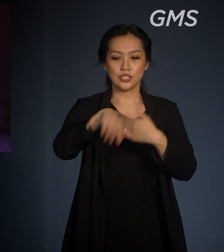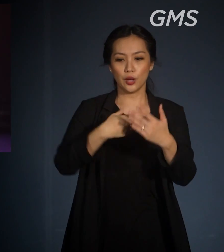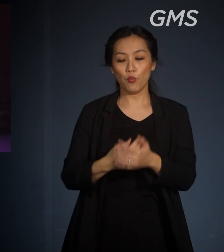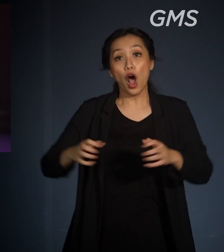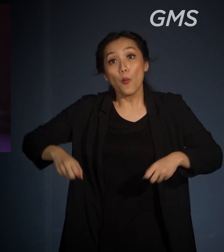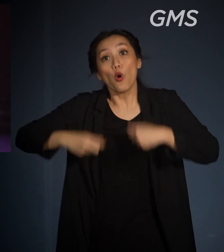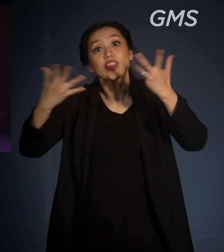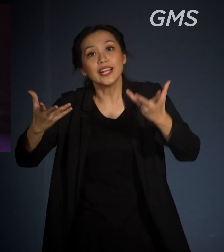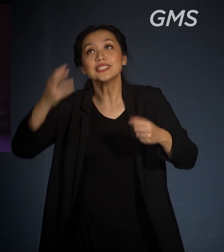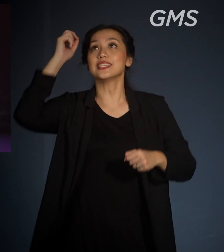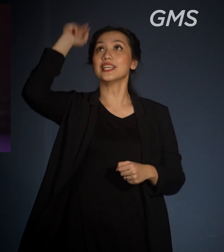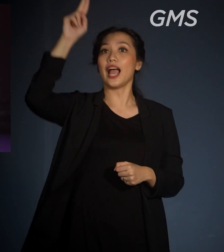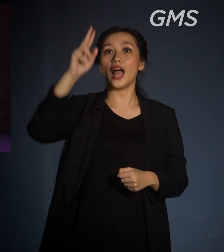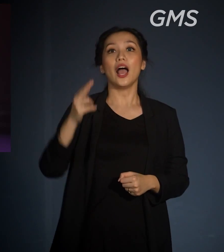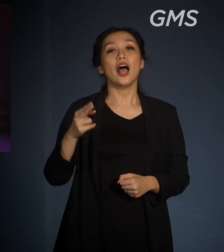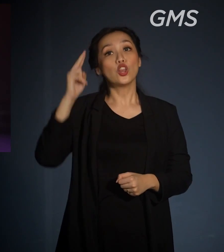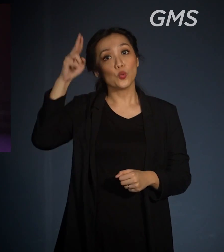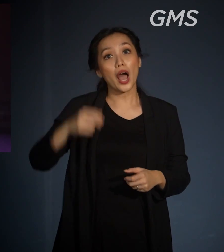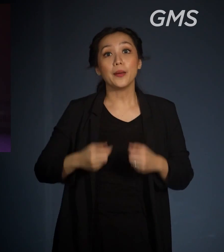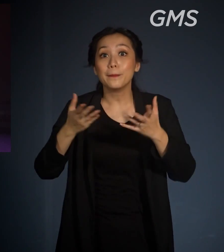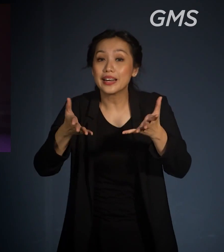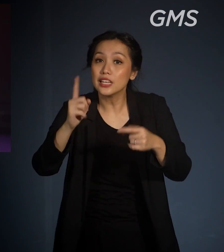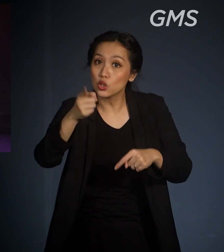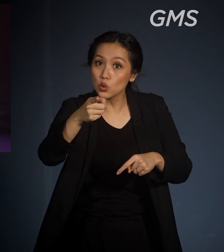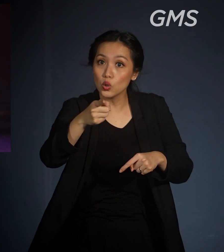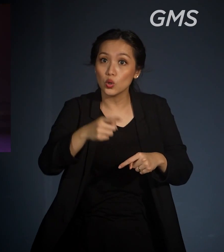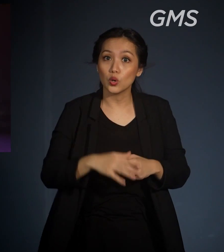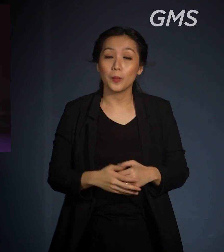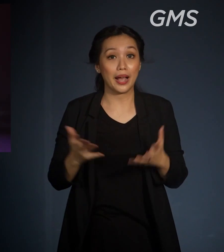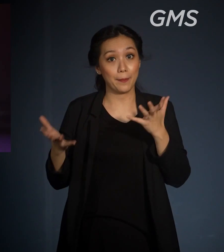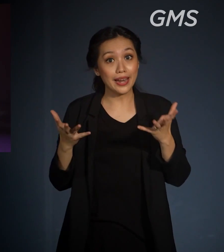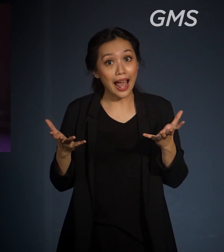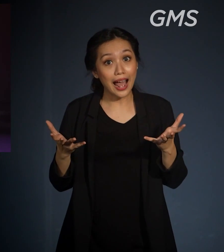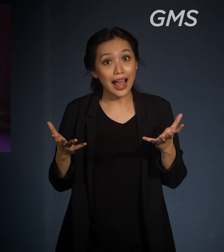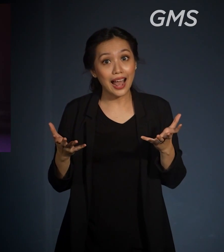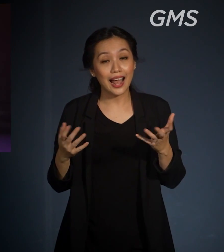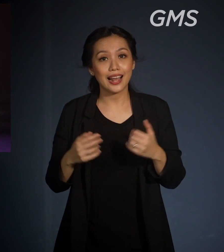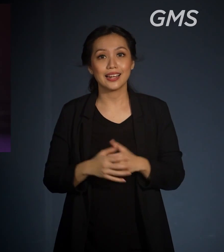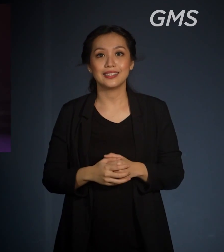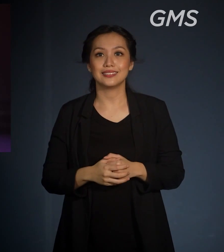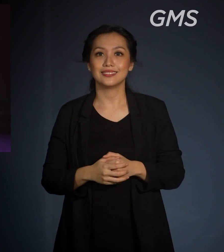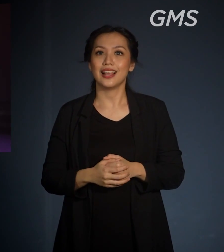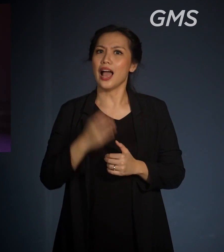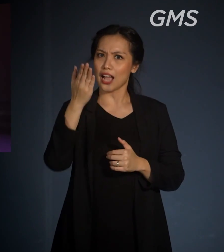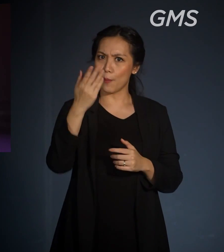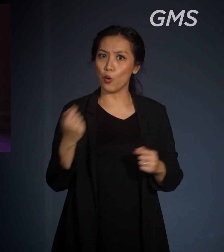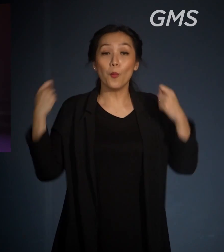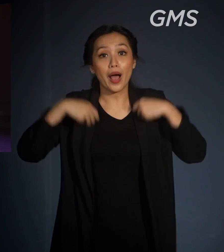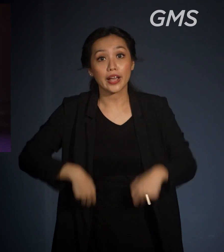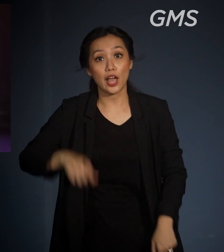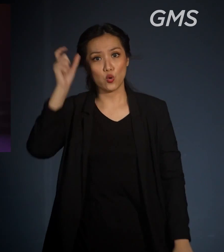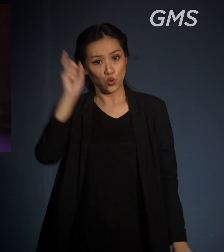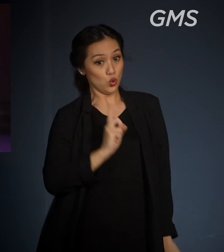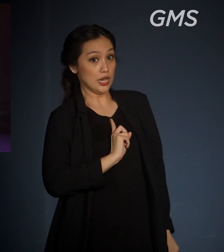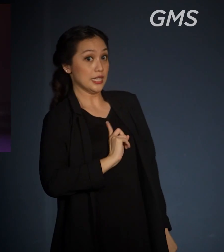kita, semua modal dan investasi yang Tuhan sudah berikan dalam hidup kita ini, kita pakai untuk diri kita